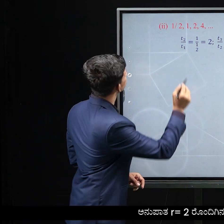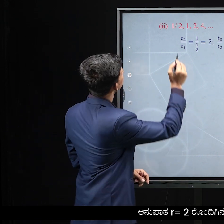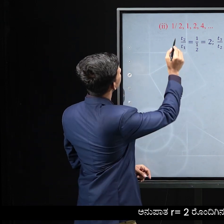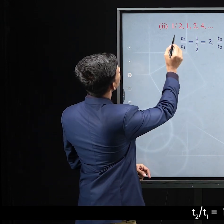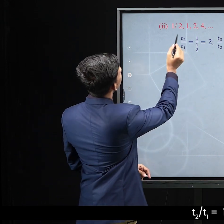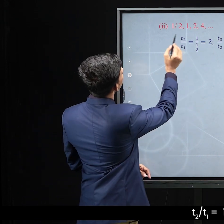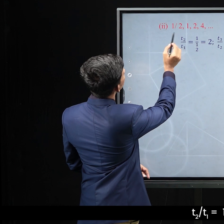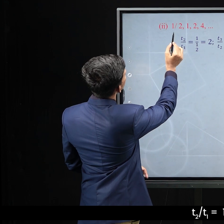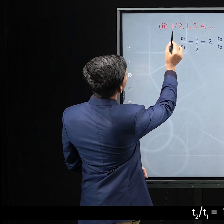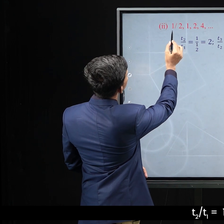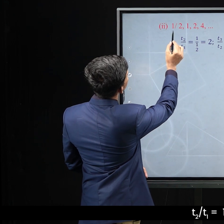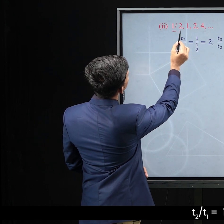ಪ್ರಗತಿಯಾಗಿದೆ. T2 by T1